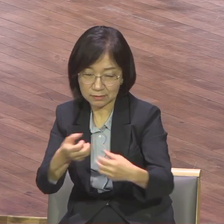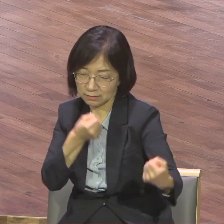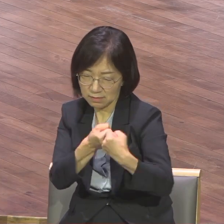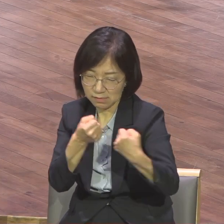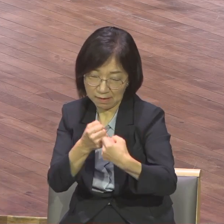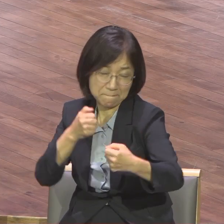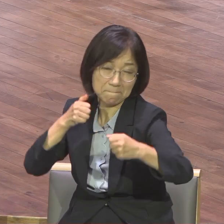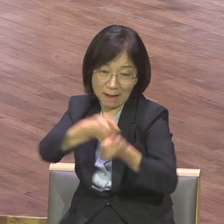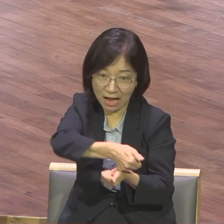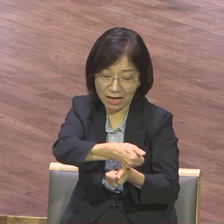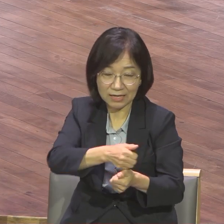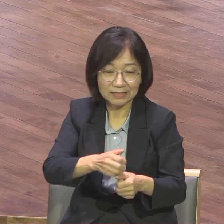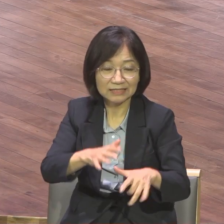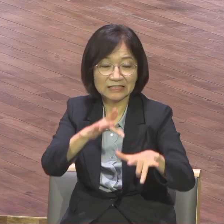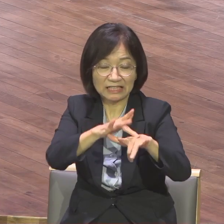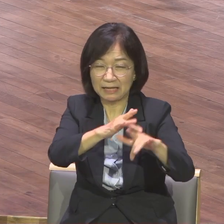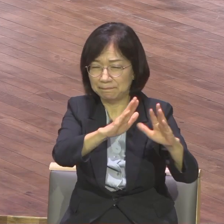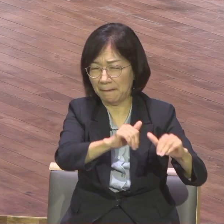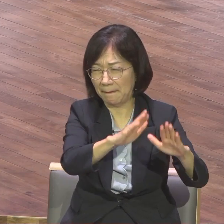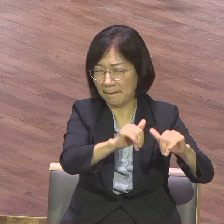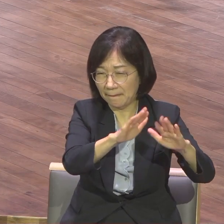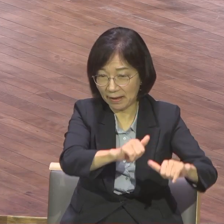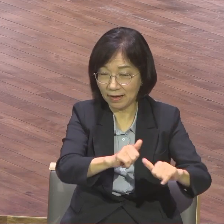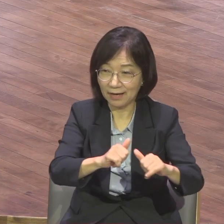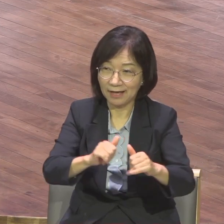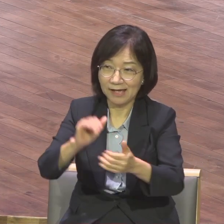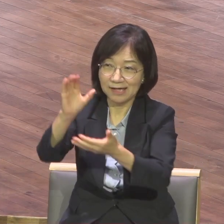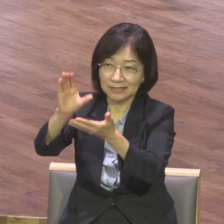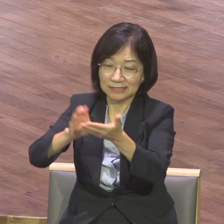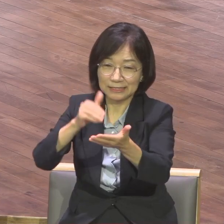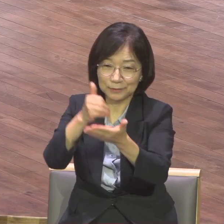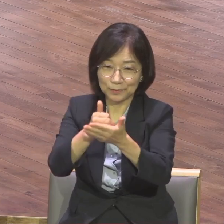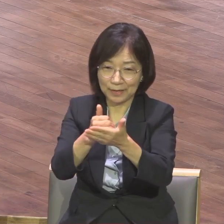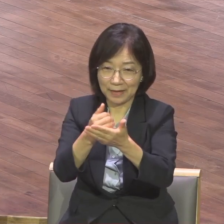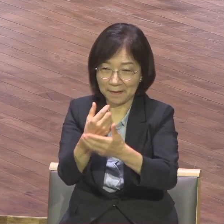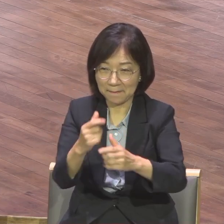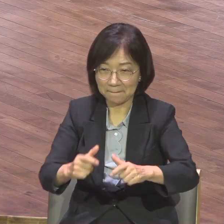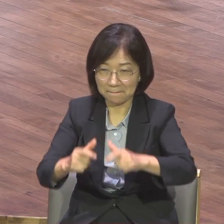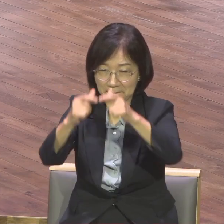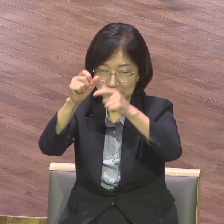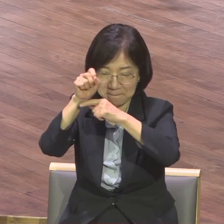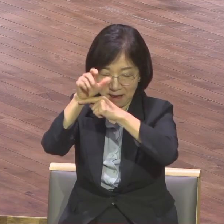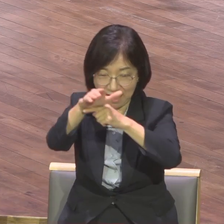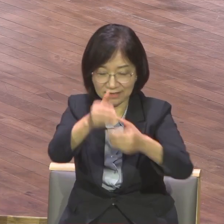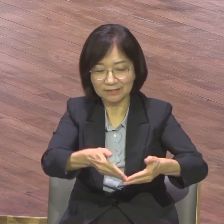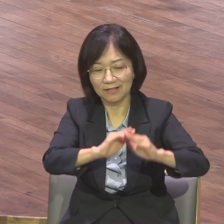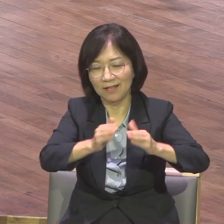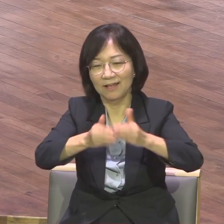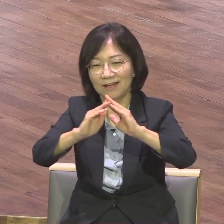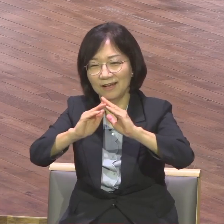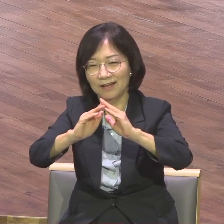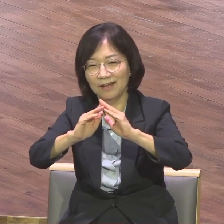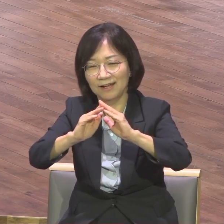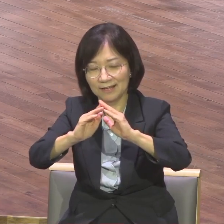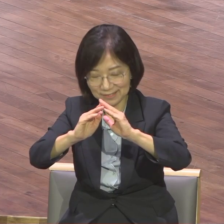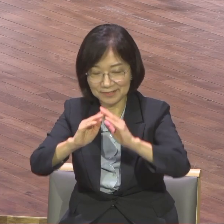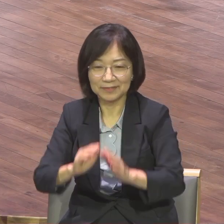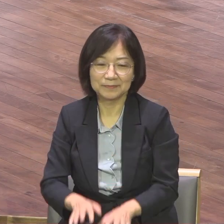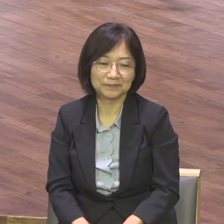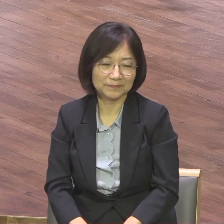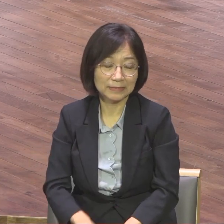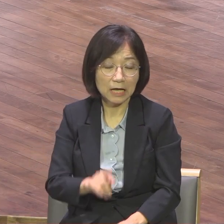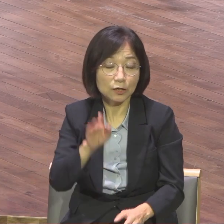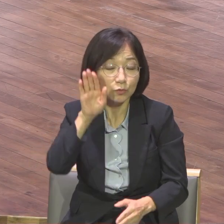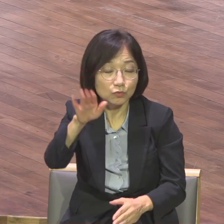완전히 무너뜨리고 그리스도의 망대가 세워지는 응답의 현장이었습니다. 이후에 바울은